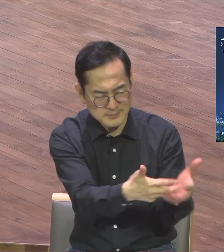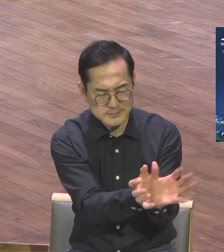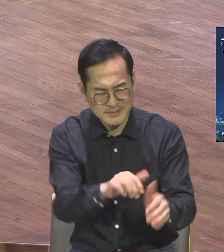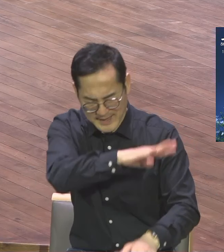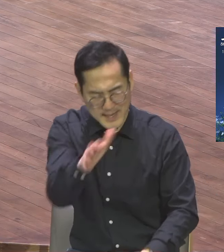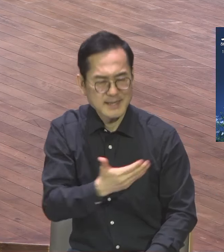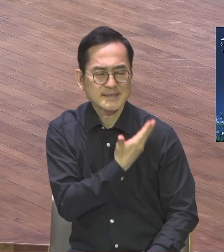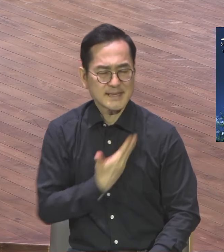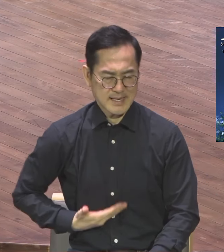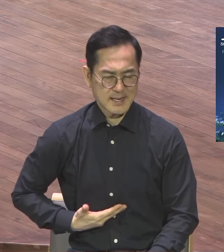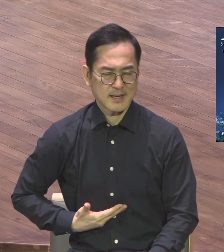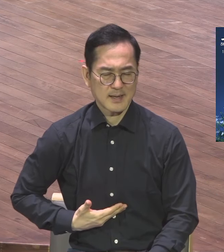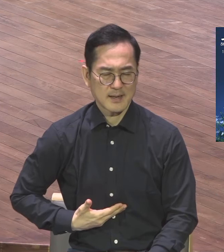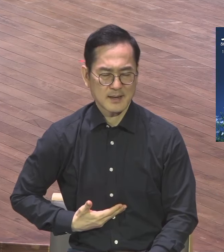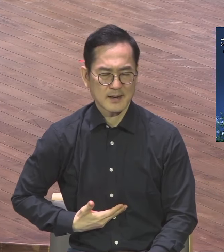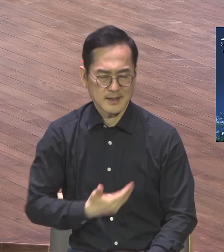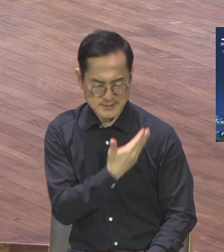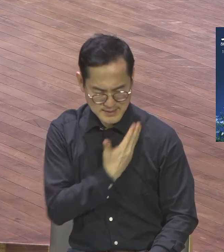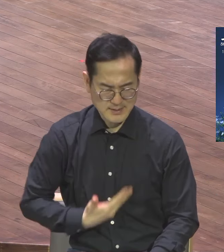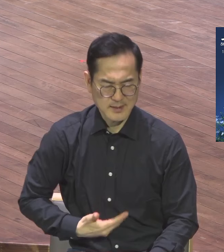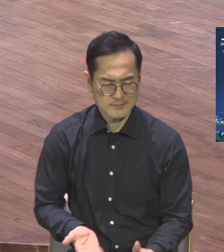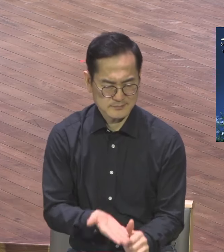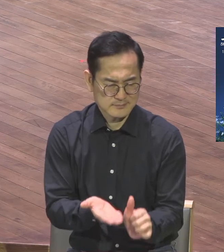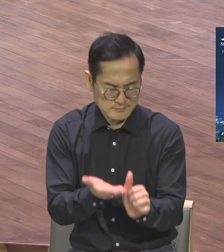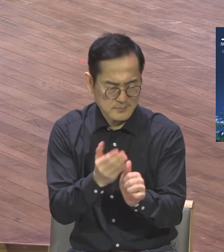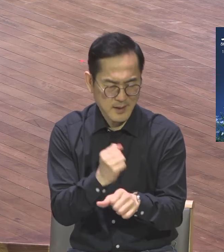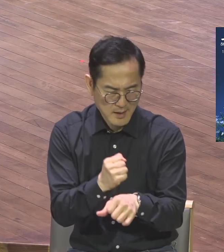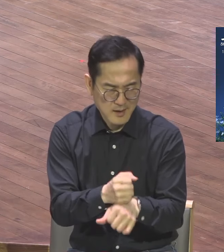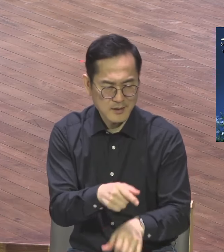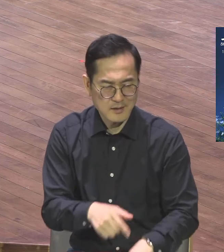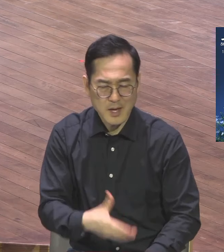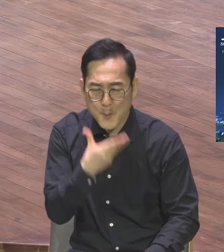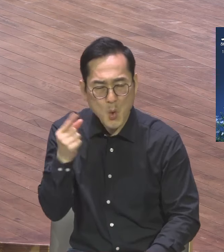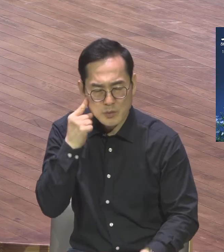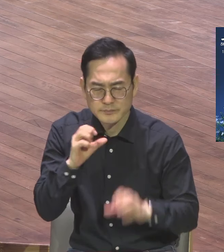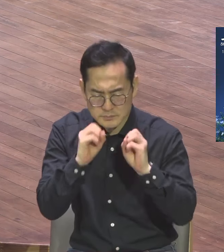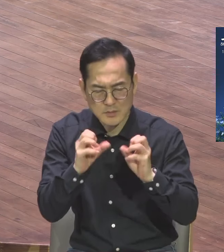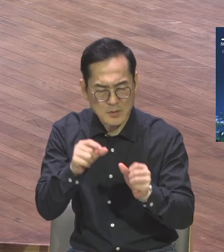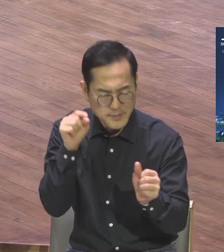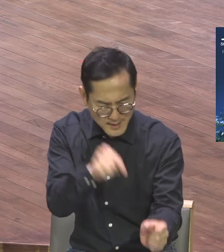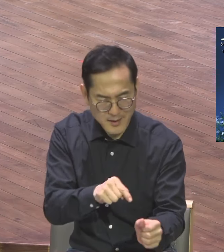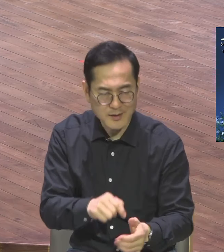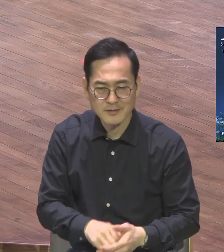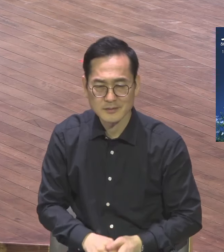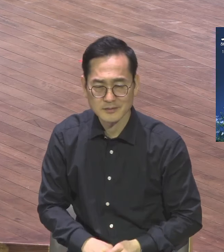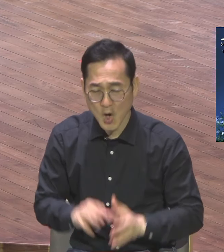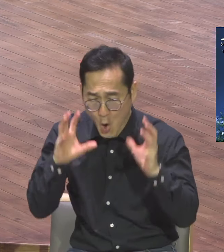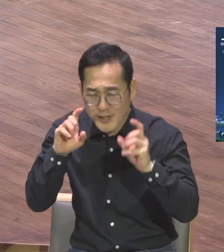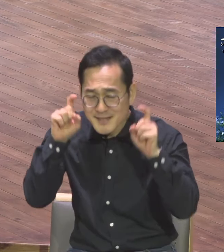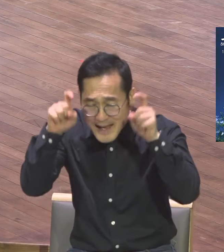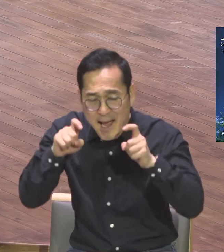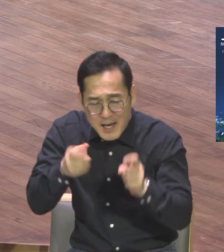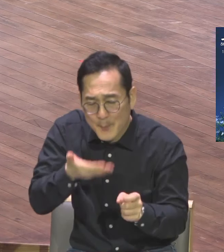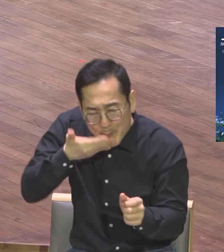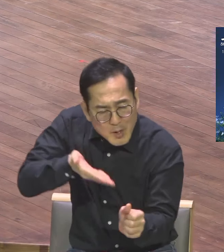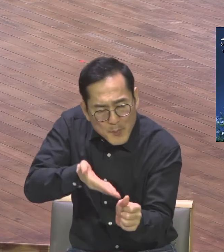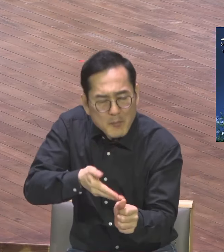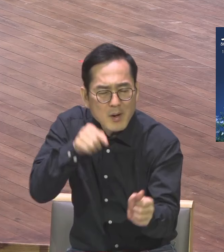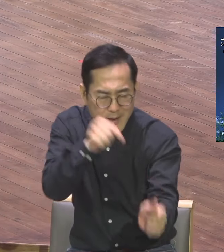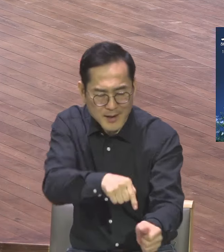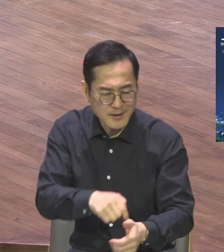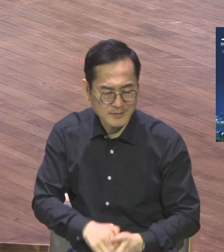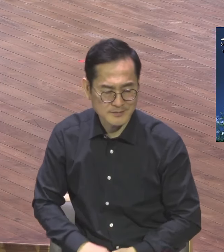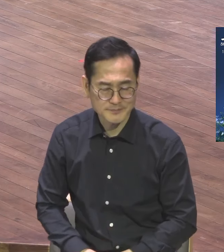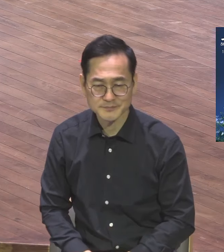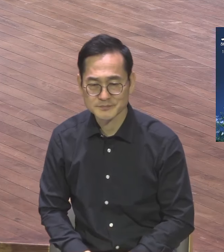삼아라. 너희는 온천에 다니며 만민의 복음을 증거하라. 내 어린 양을 먹이라. 내